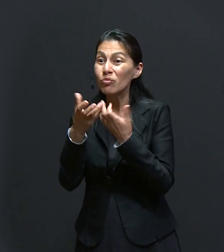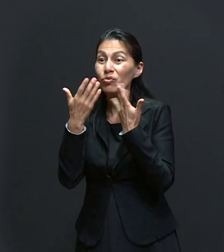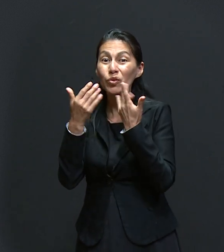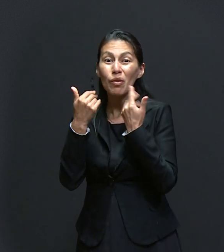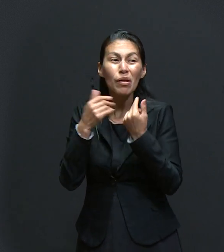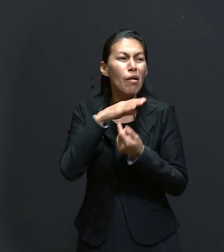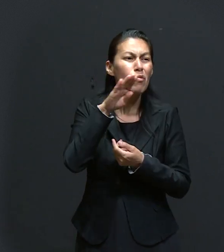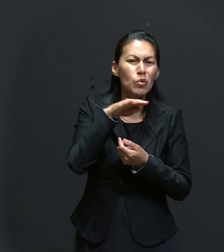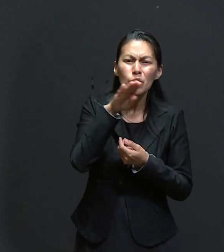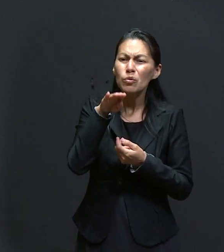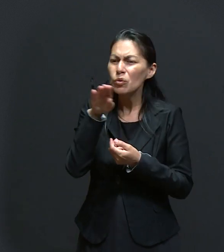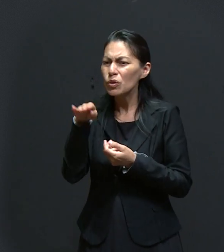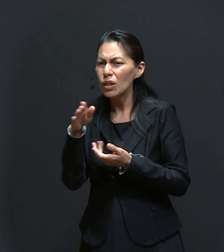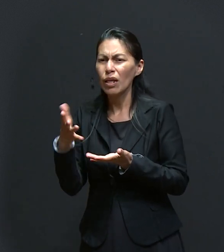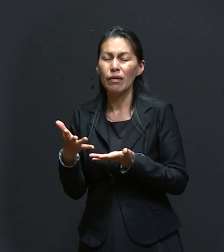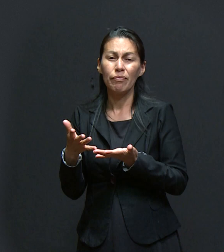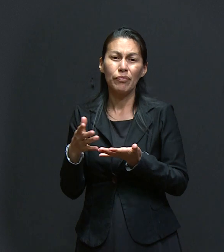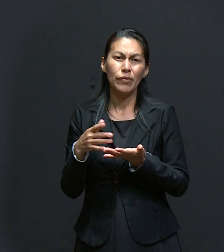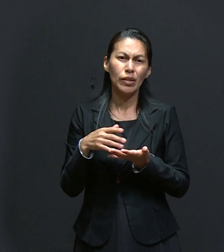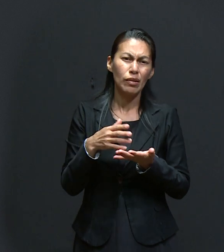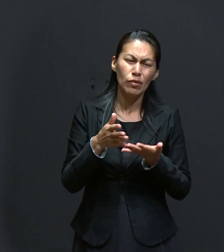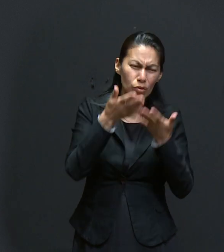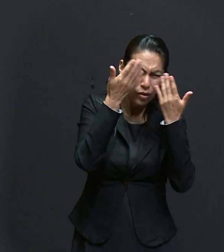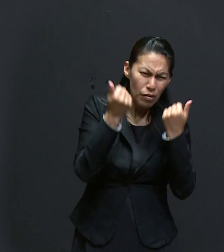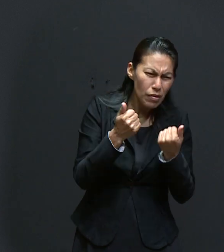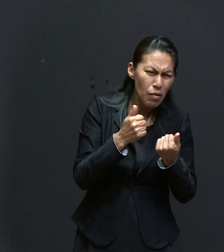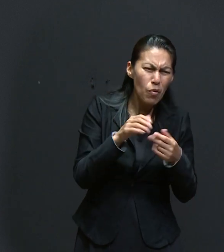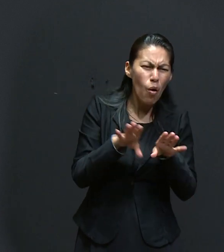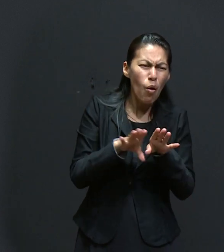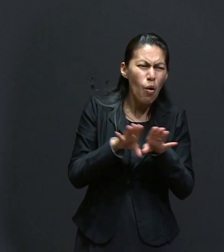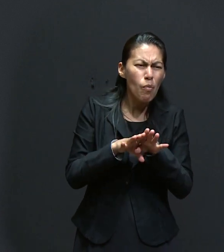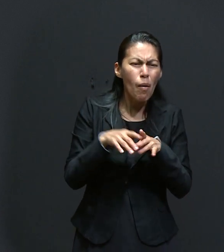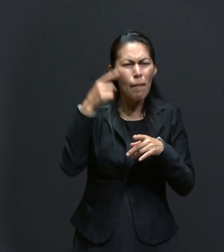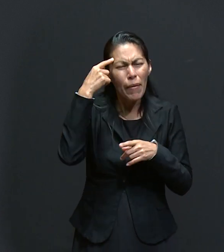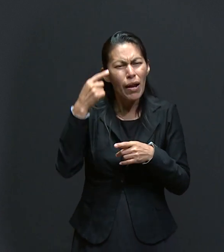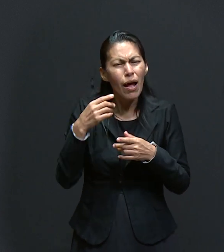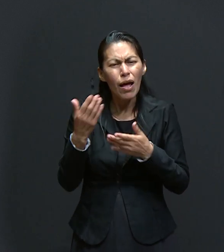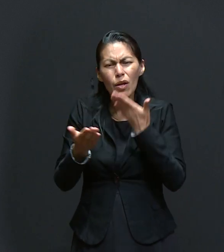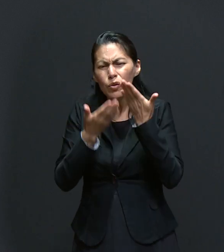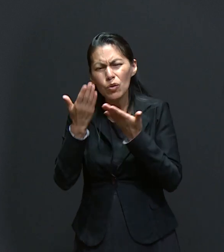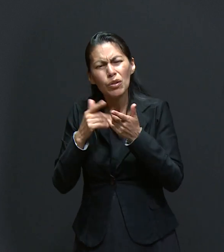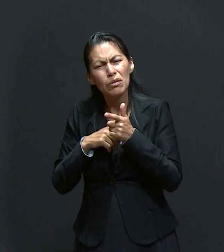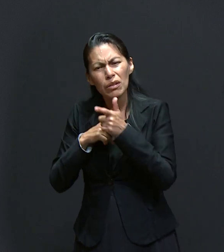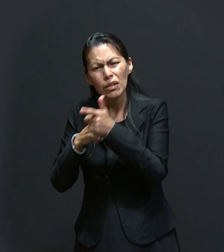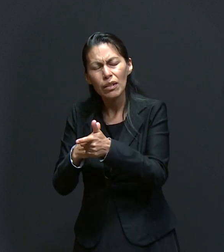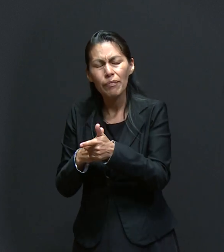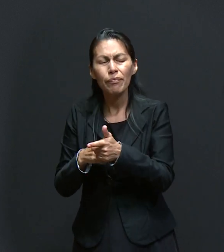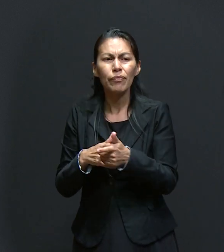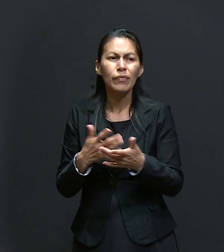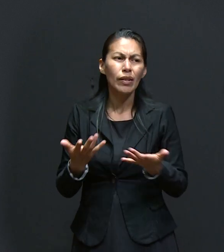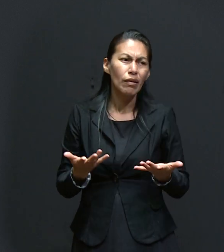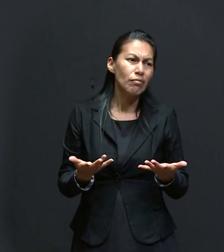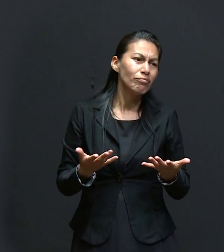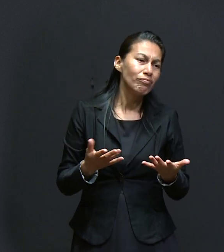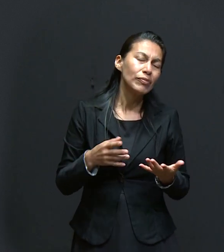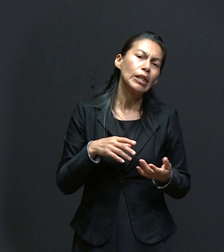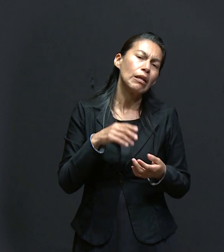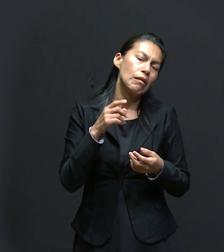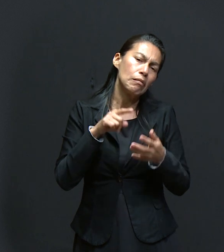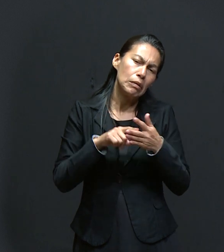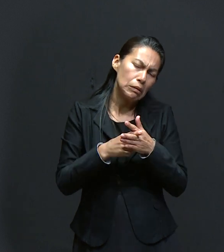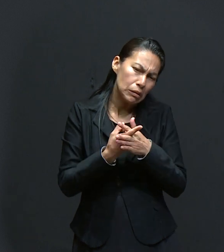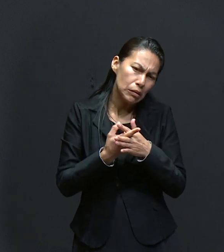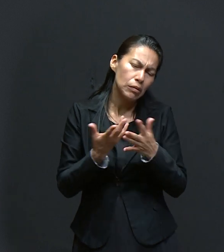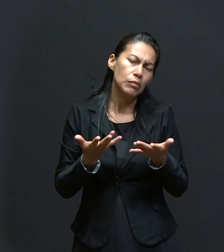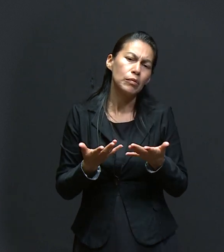nuestros estudiantes y el personal y el mes de abril nosotros logramos retomar el proceso educativo por la situación actual optamos